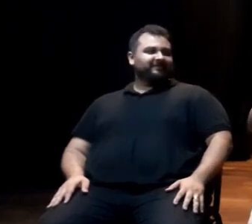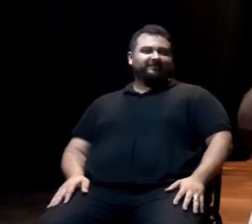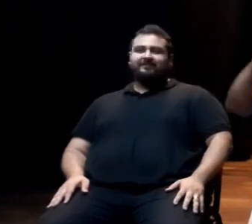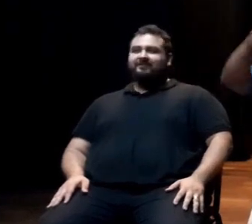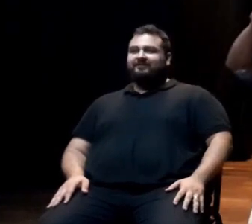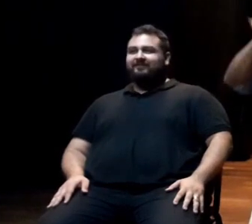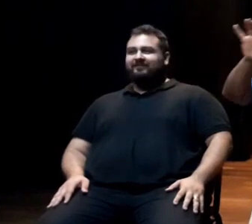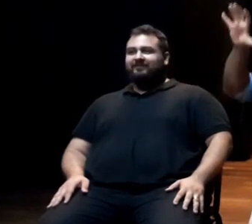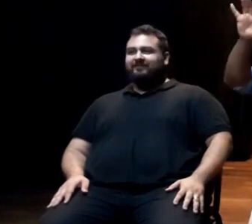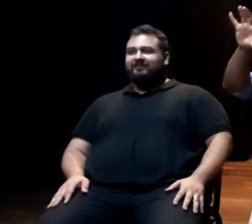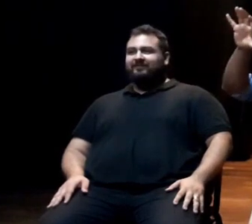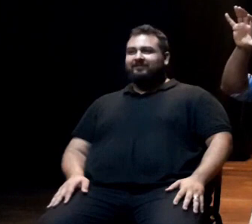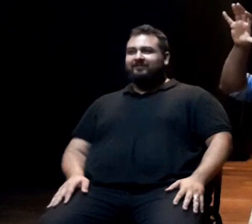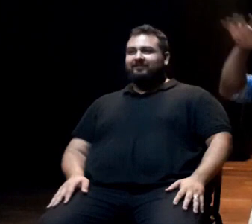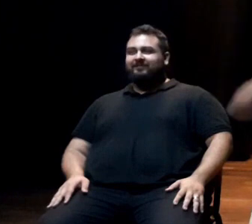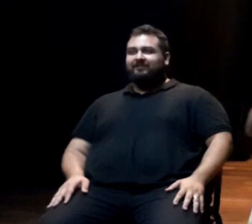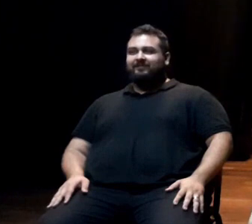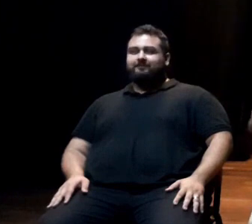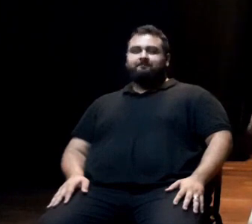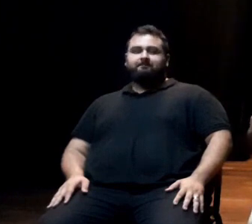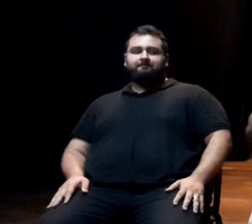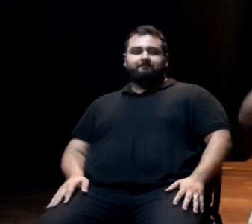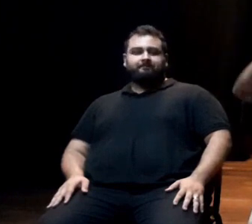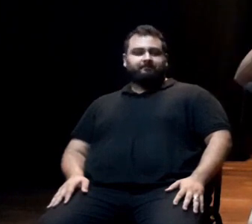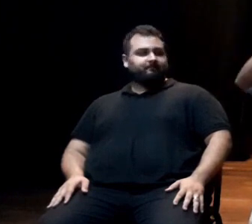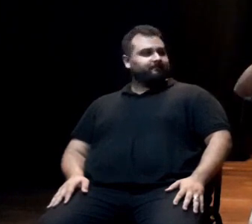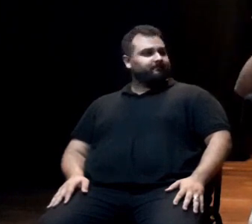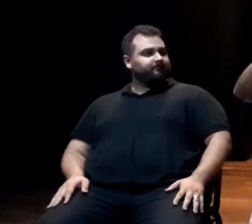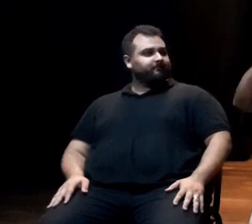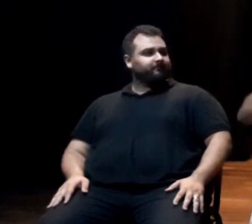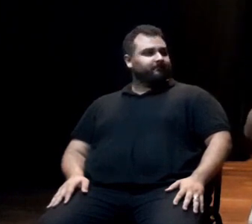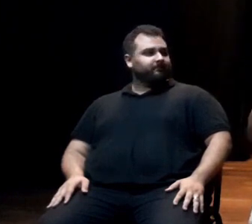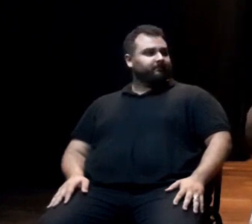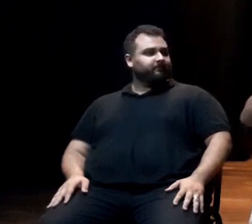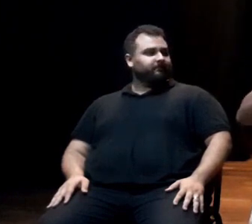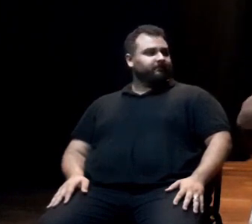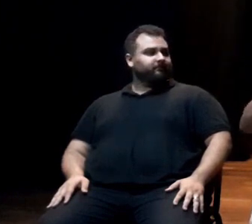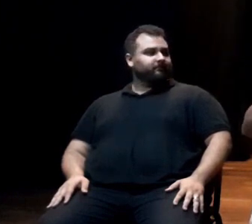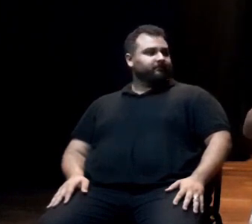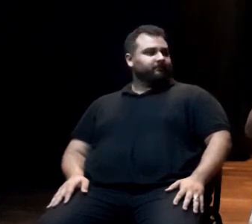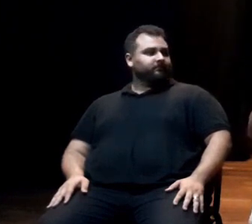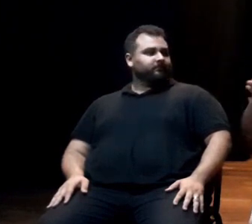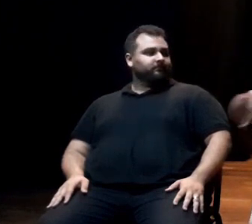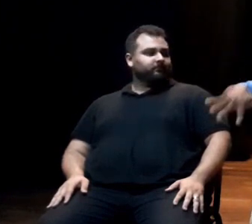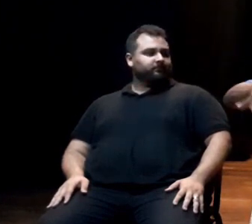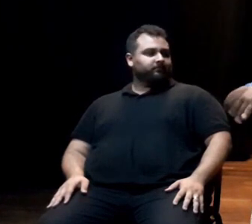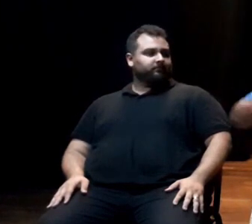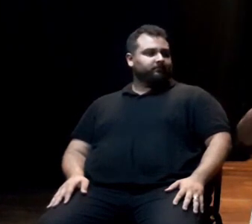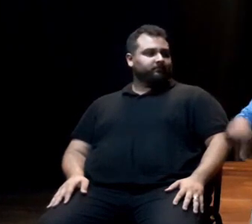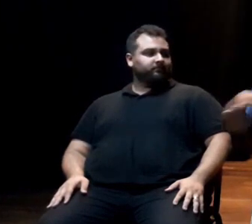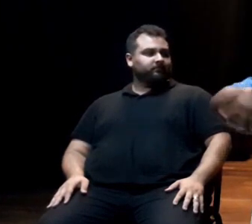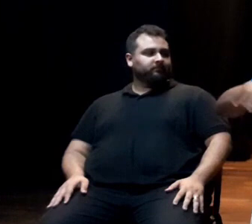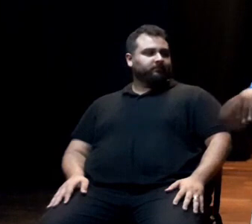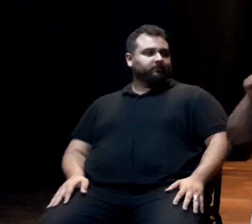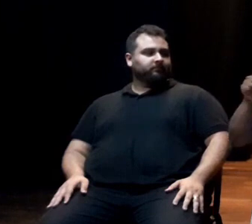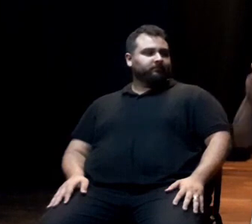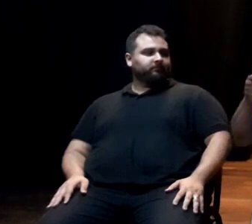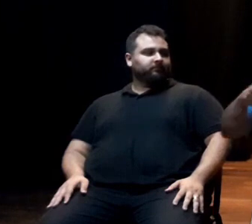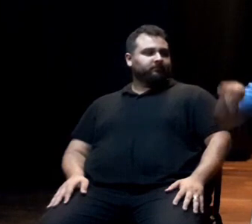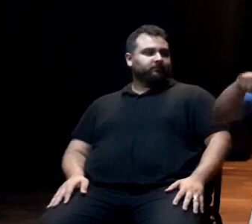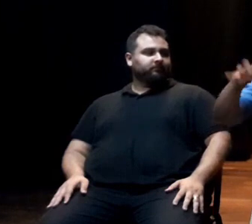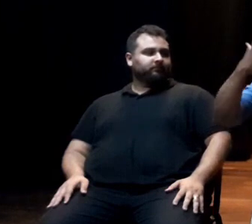para pessoas do Nordeste. Agora, se eu estou no Nordeste, eu conto piadas, não é com a